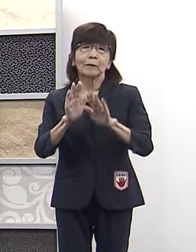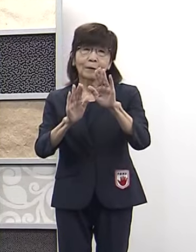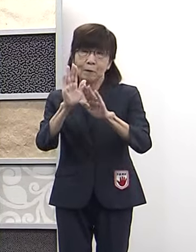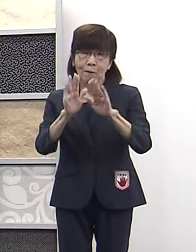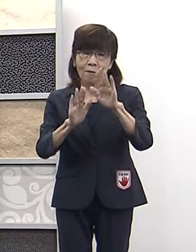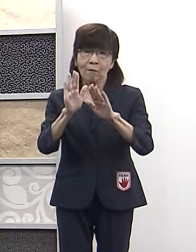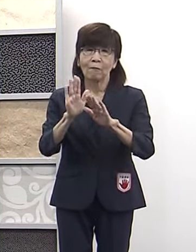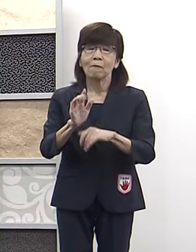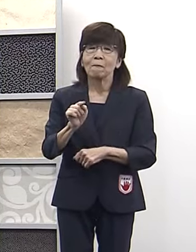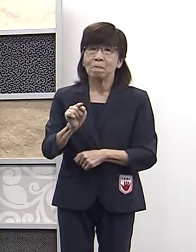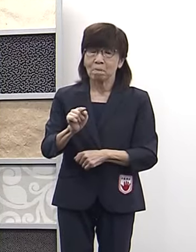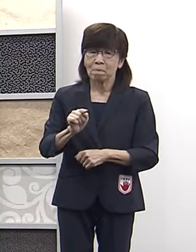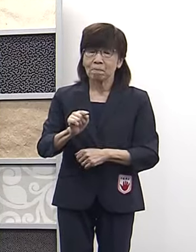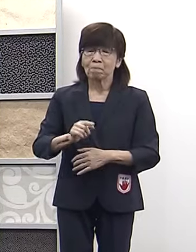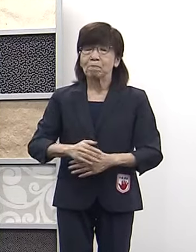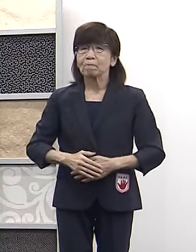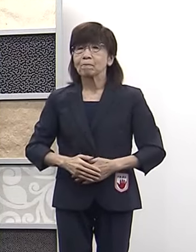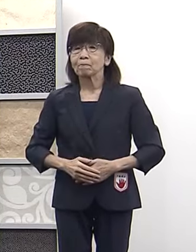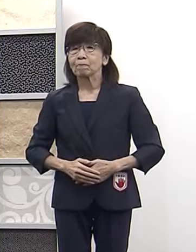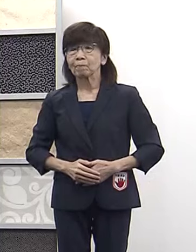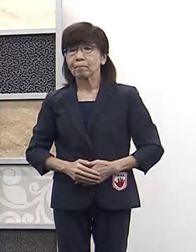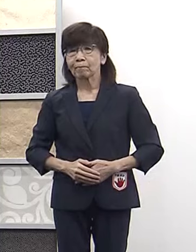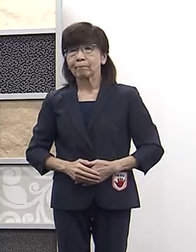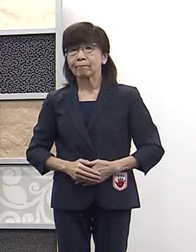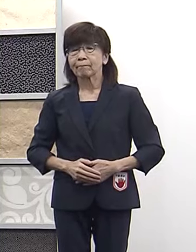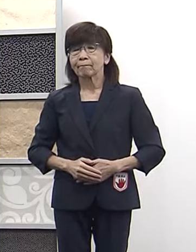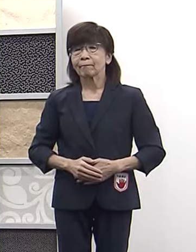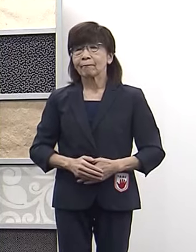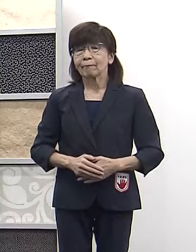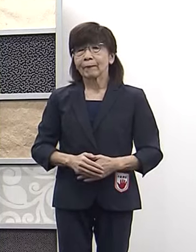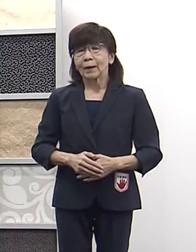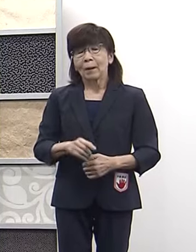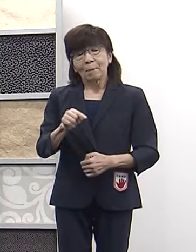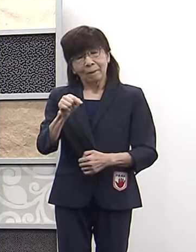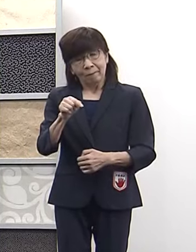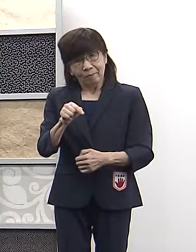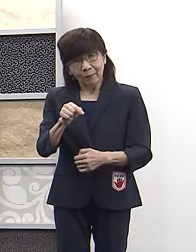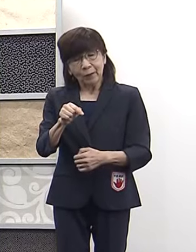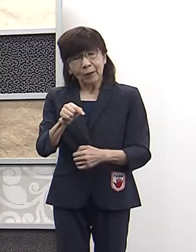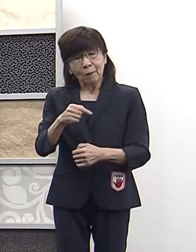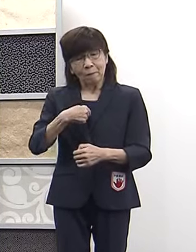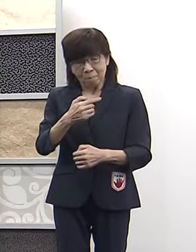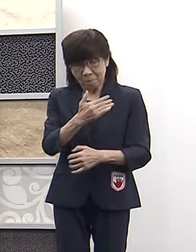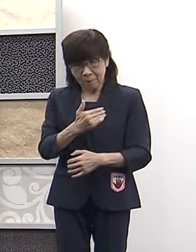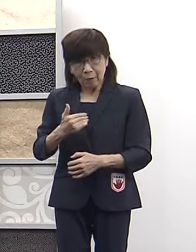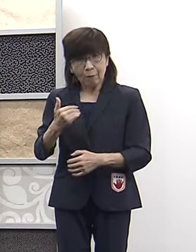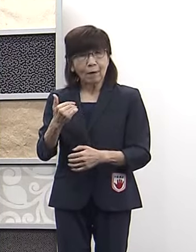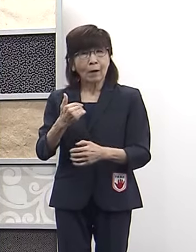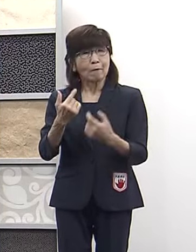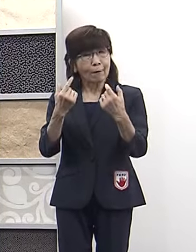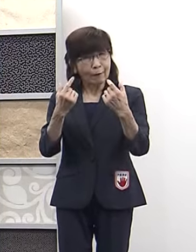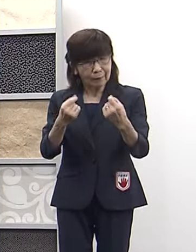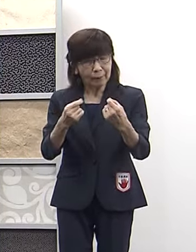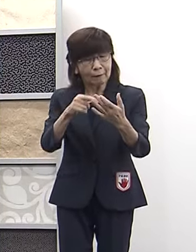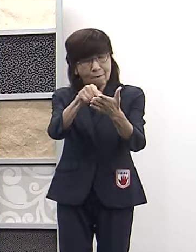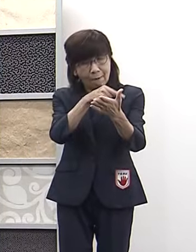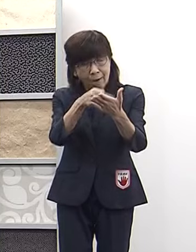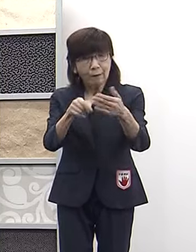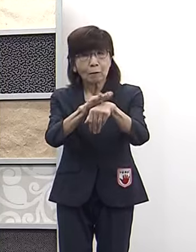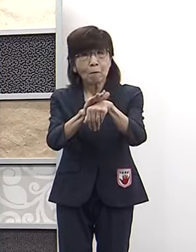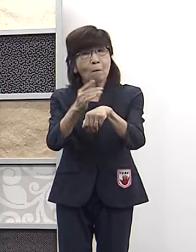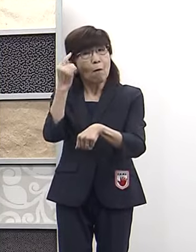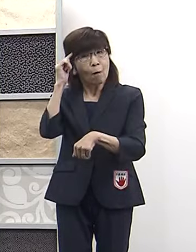ないと言わざるを得ない状況でありまして、このこと自体ですね、私ども真正面から受け止めまして、さ